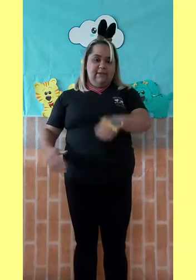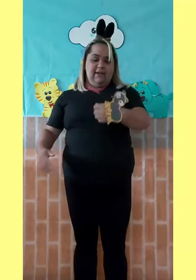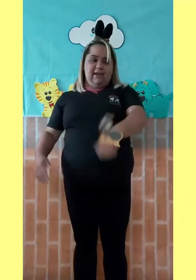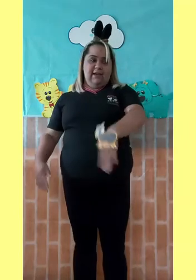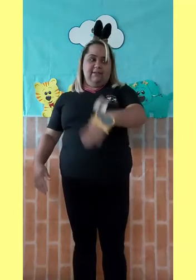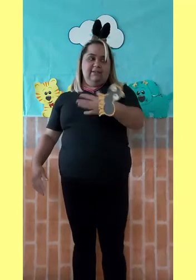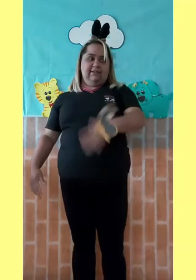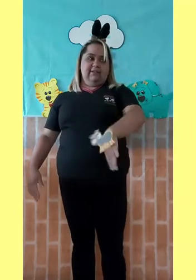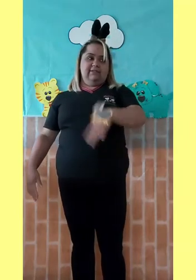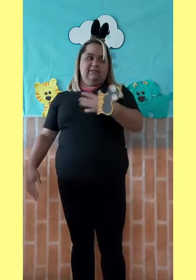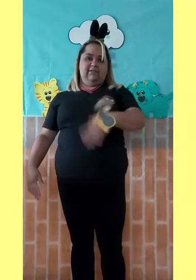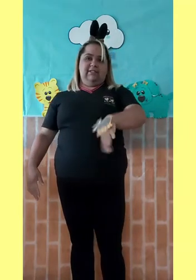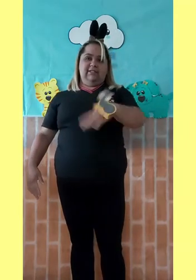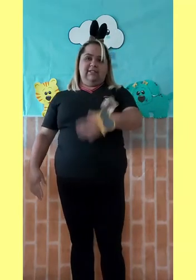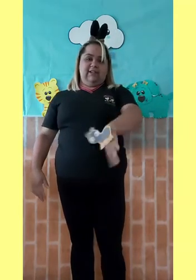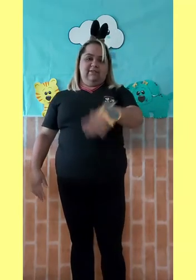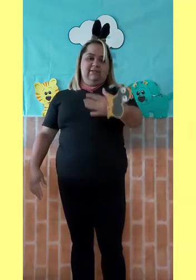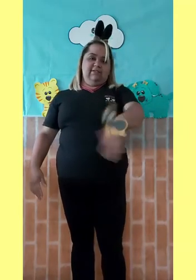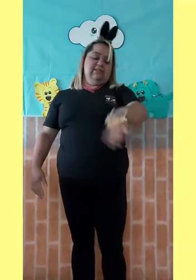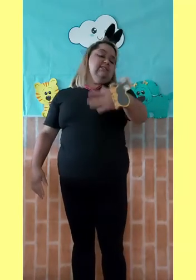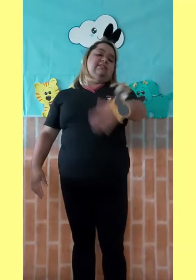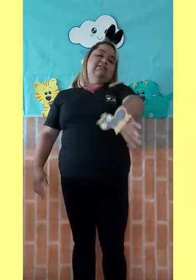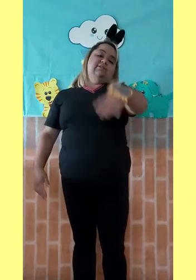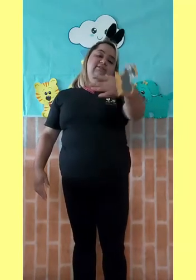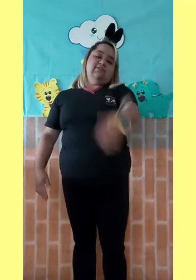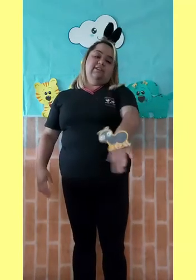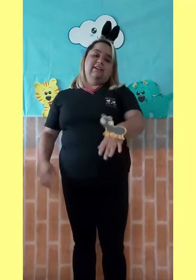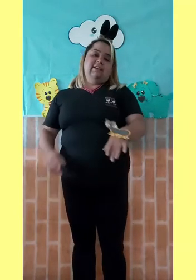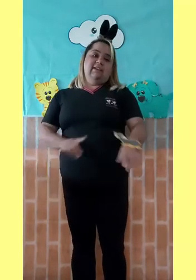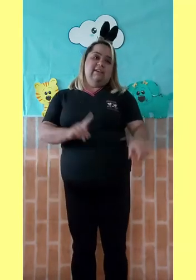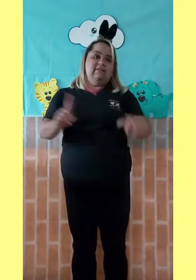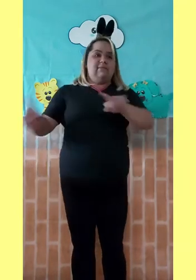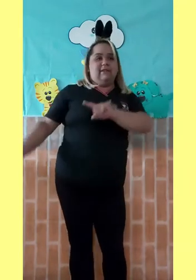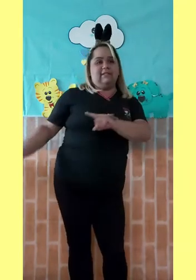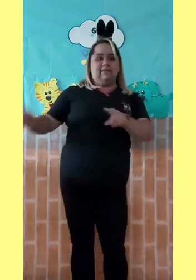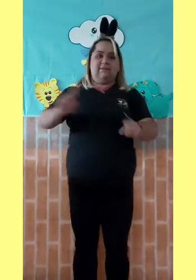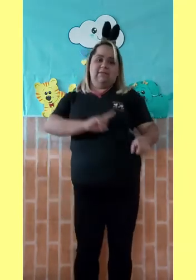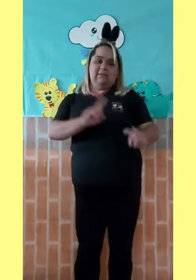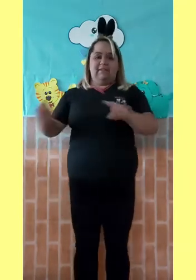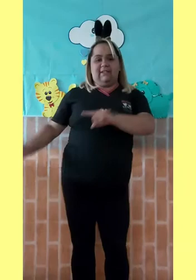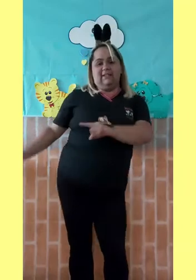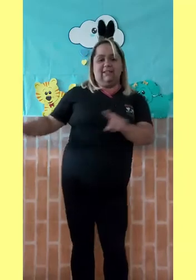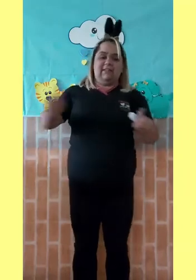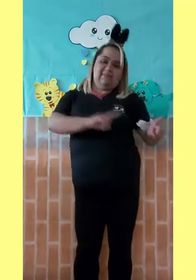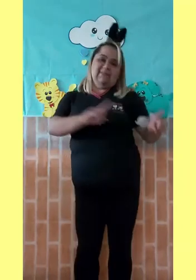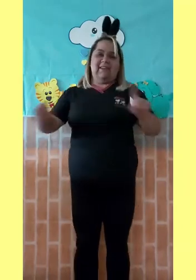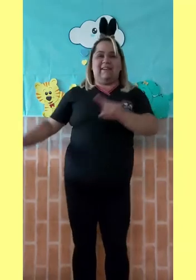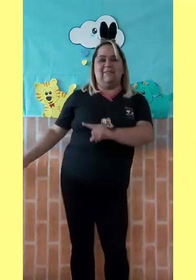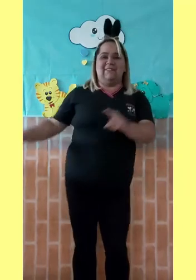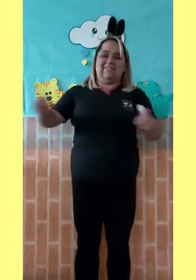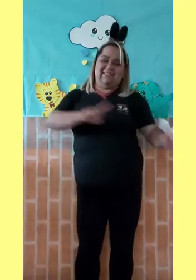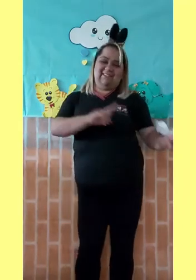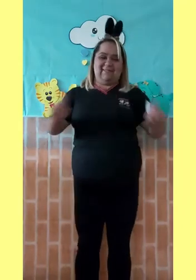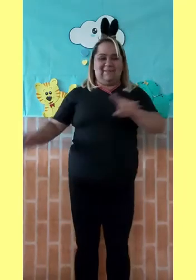eu sacudi, sacudi, sacudi, sacudi, sacudi, mas a formiguinha não parava de subir.